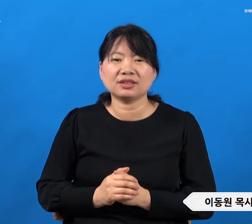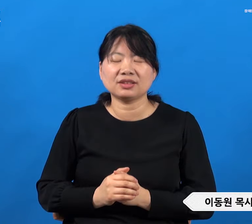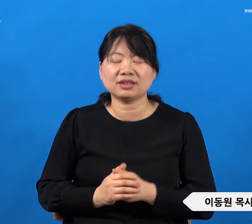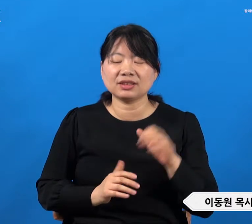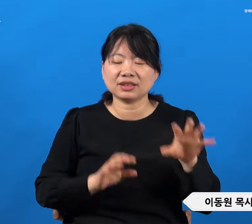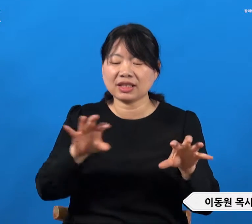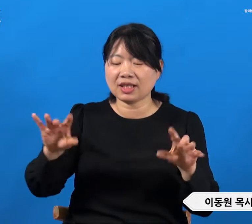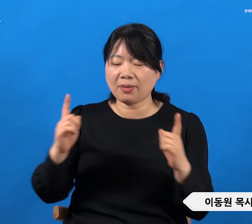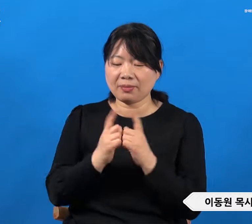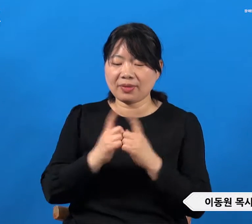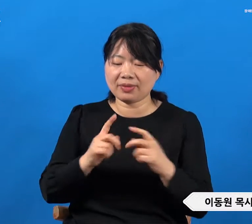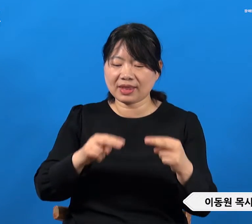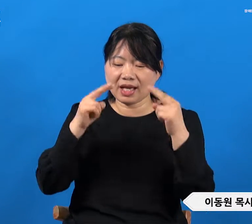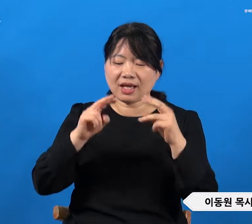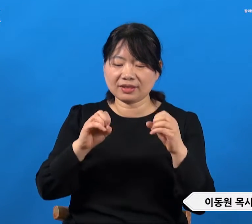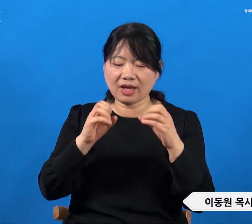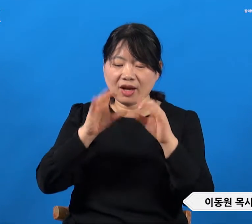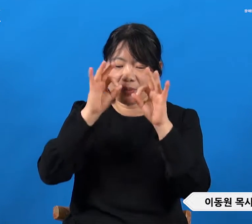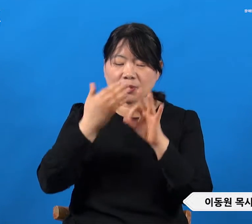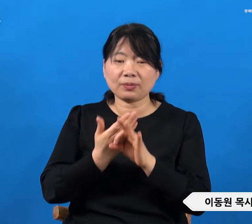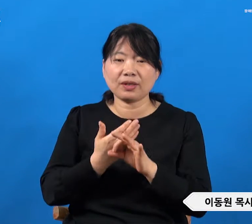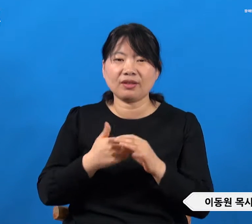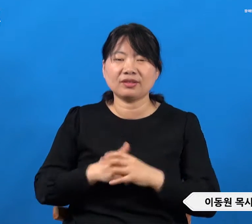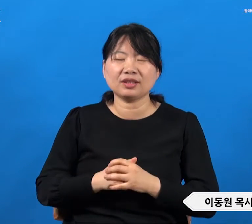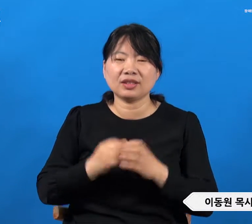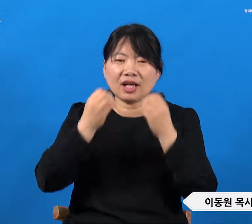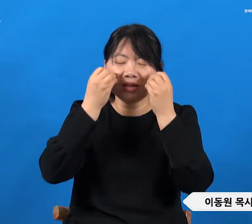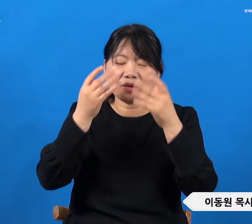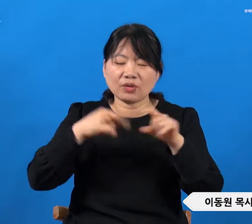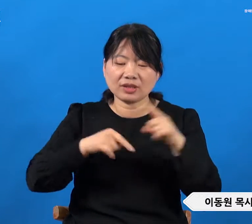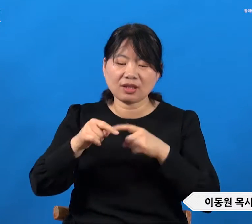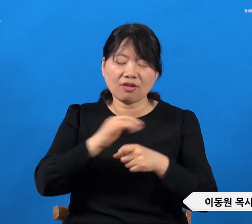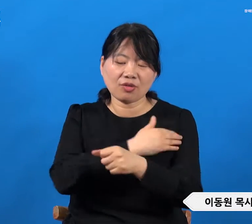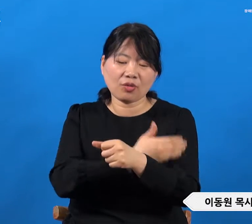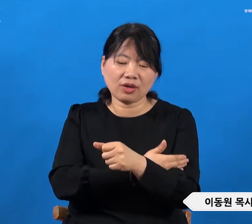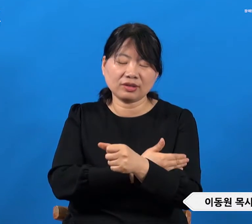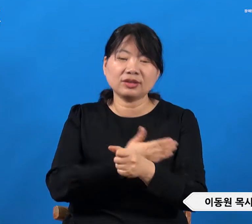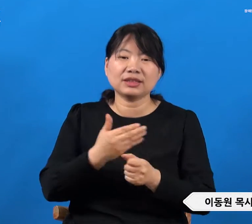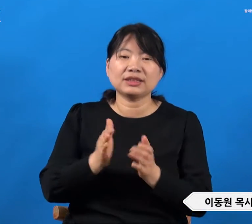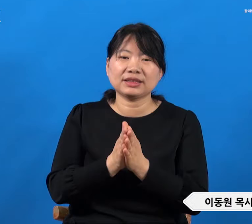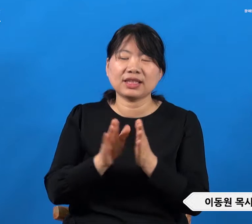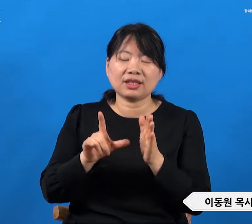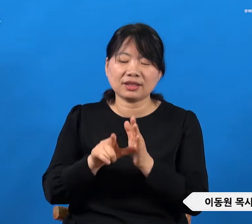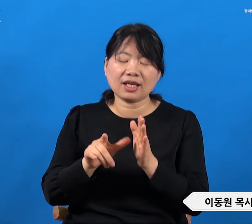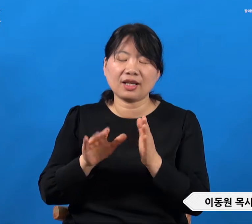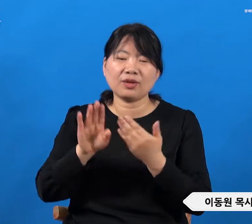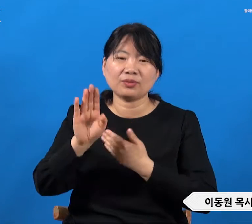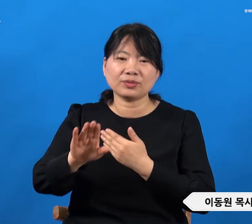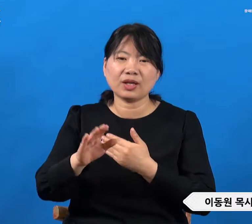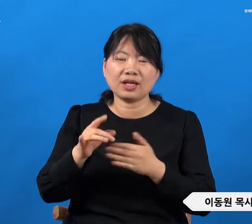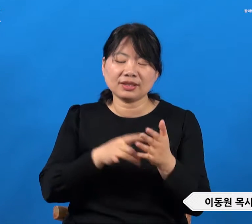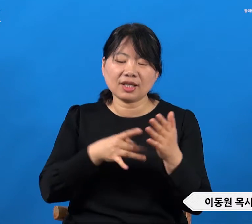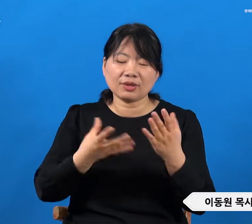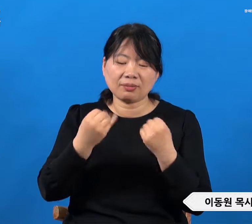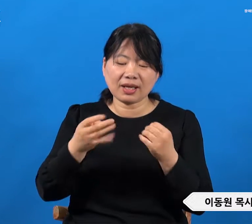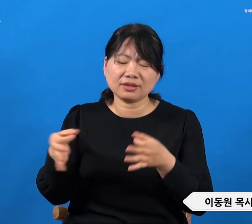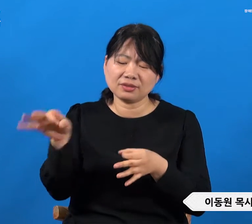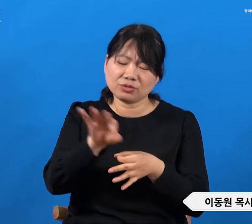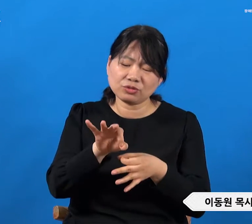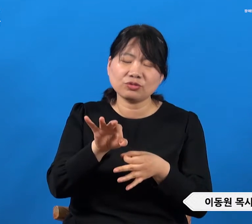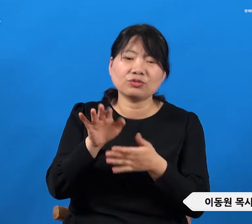이 사람 저 사람하고 만나서 제가 얘기를 하다 보면 새로운 정권이 들어오고 나서부터 그 세금이